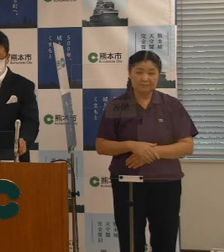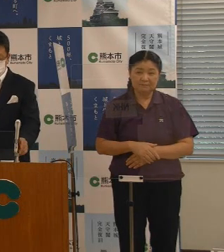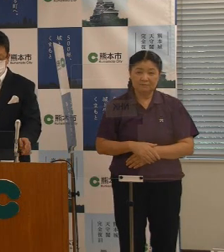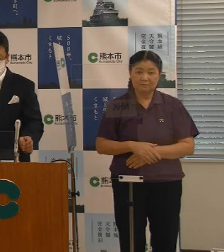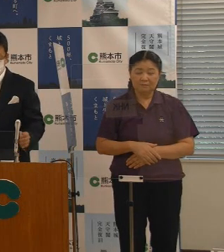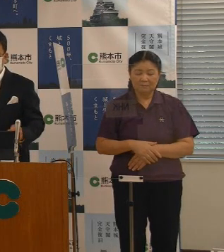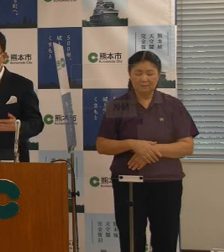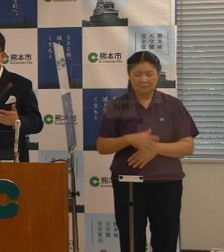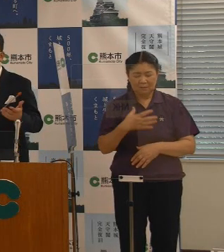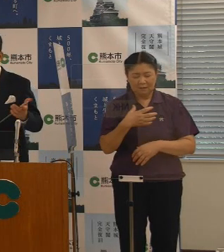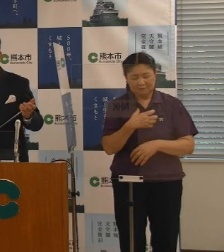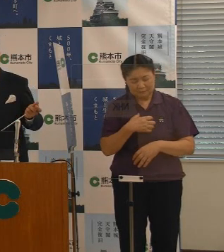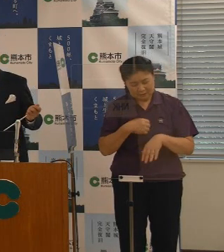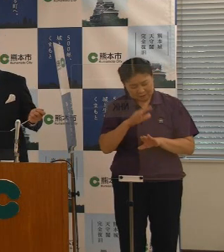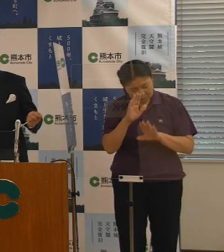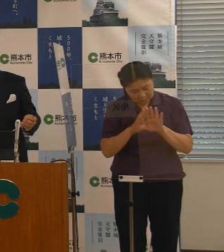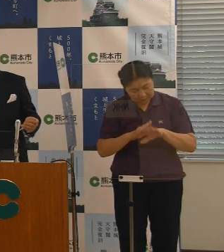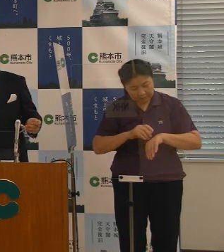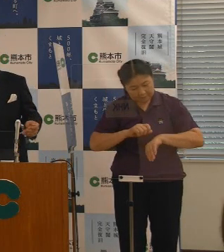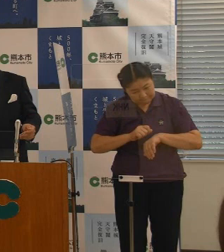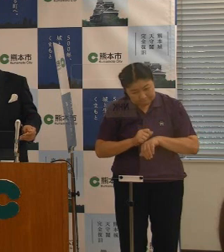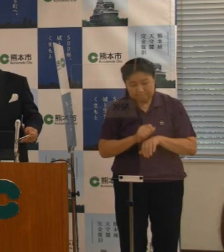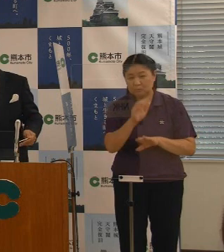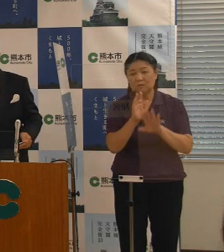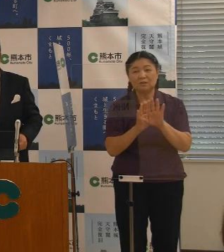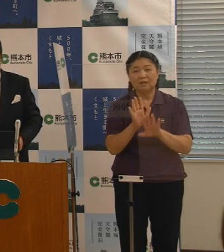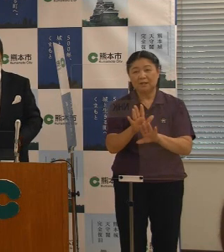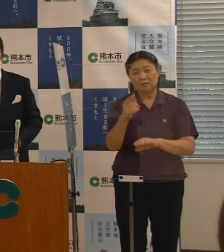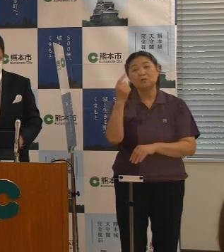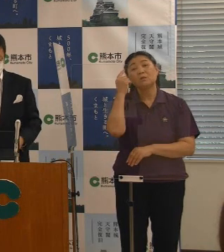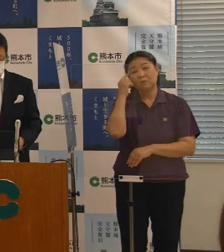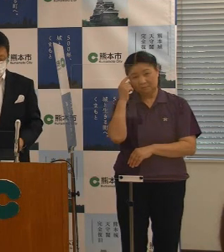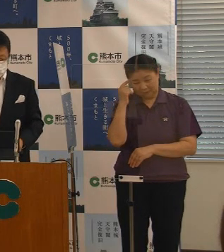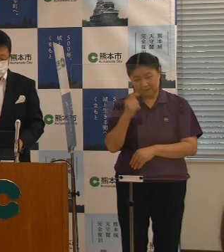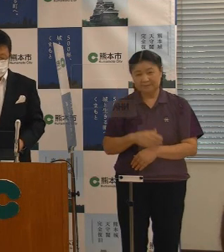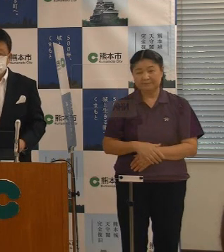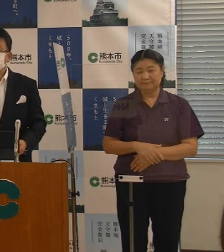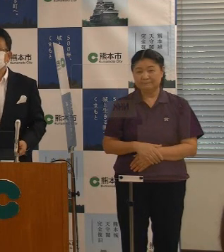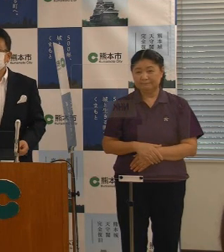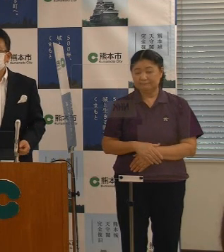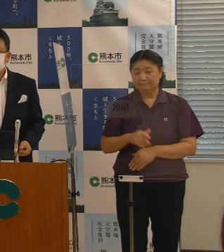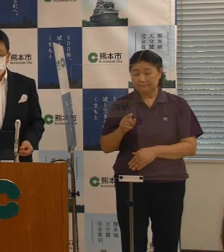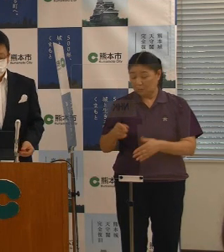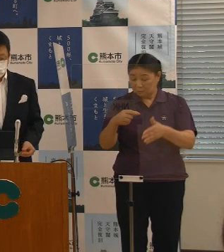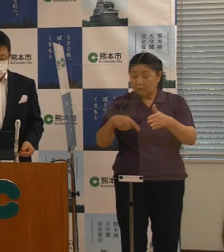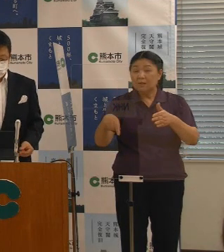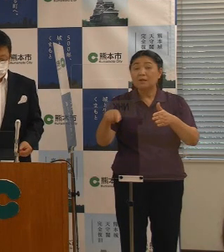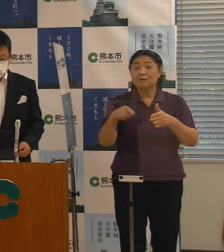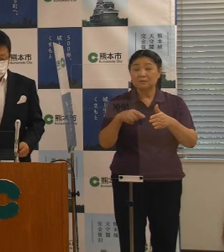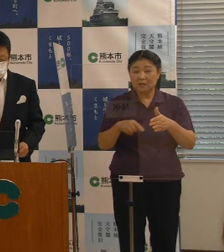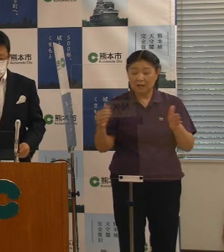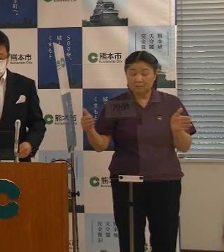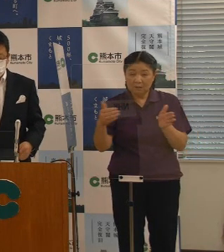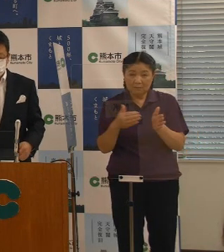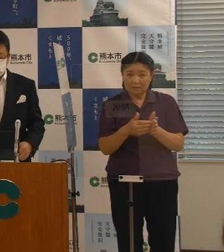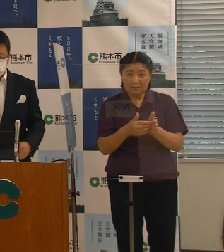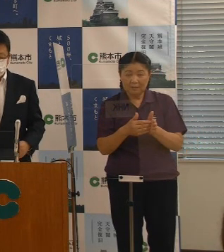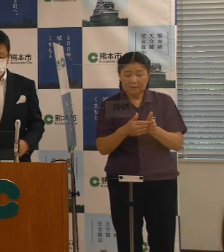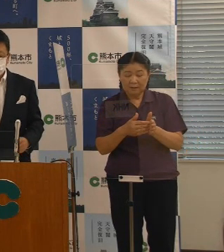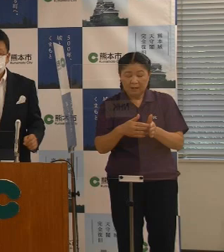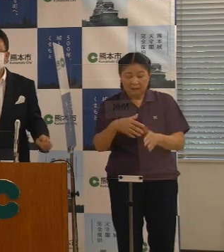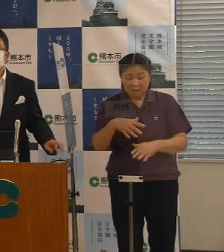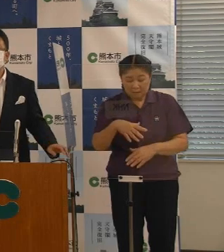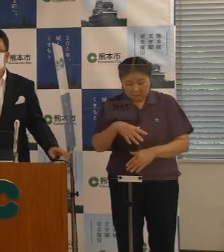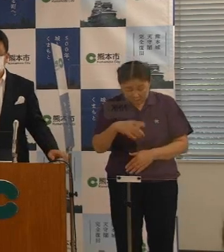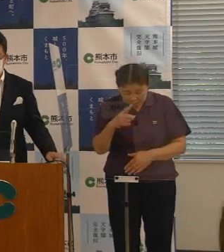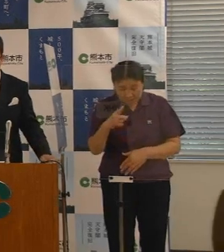非常に厳しい状況だというふうに認識をしております。このようにこれまでにない感染の